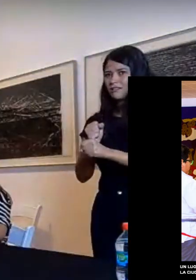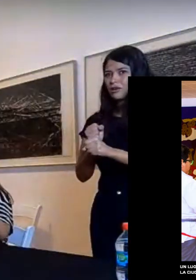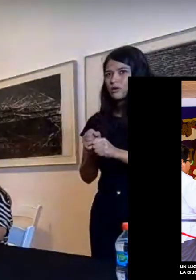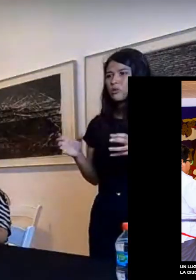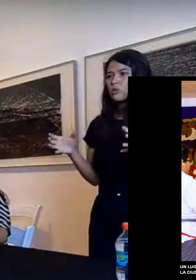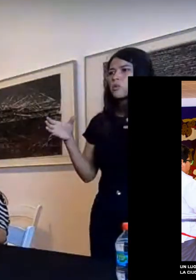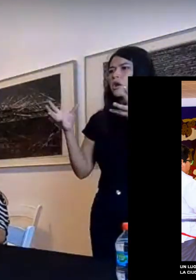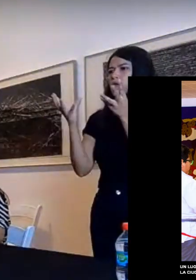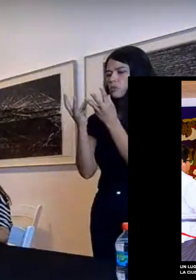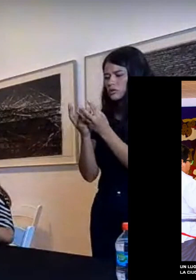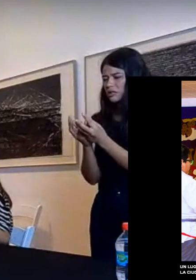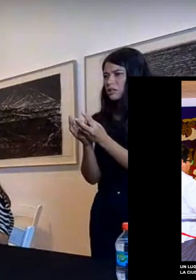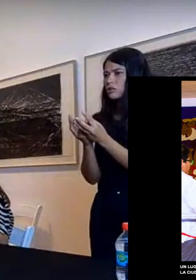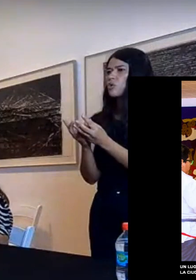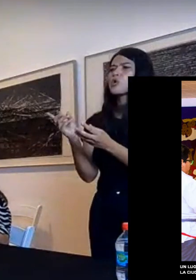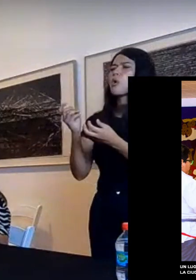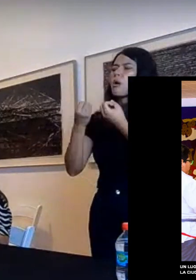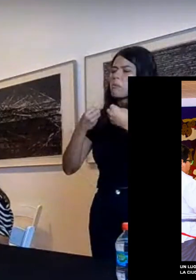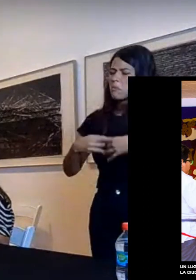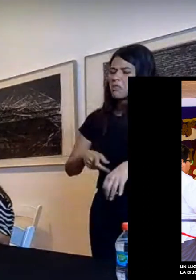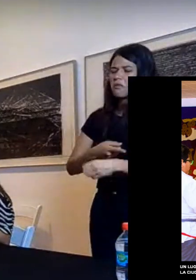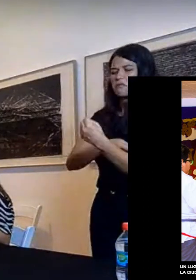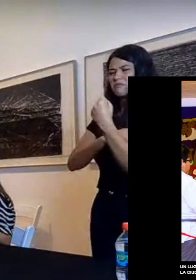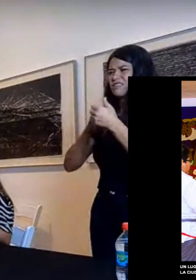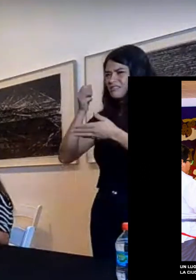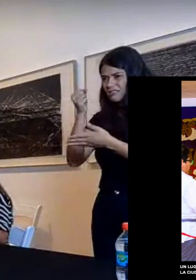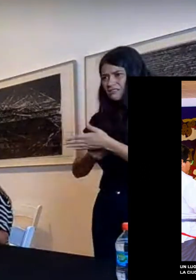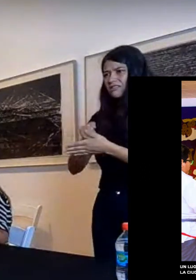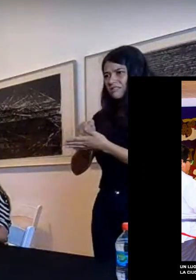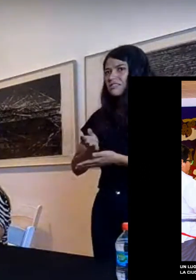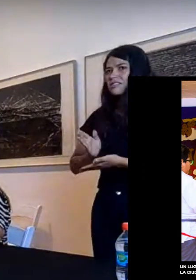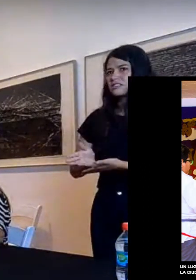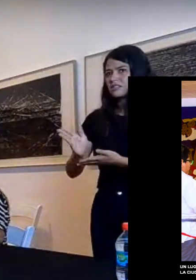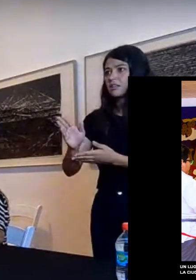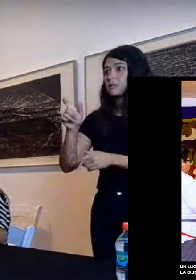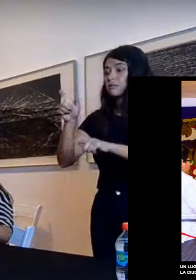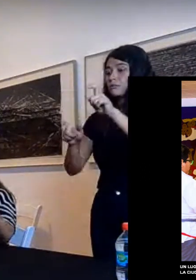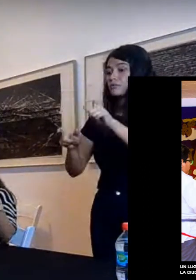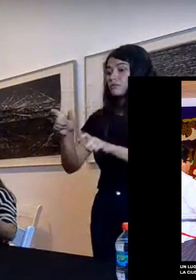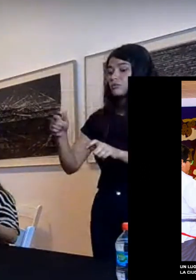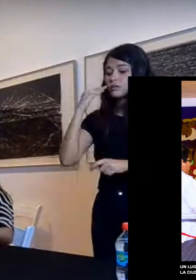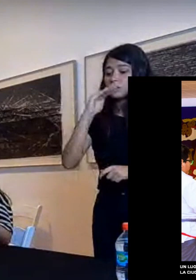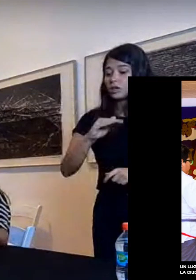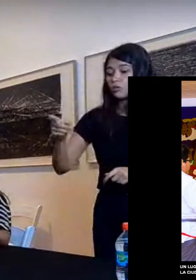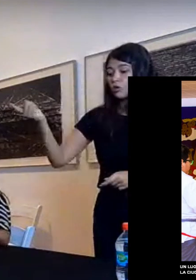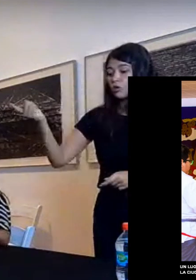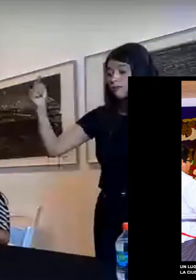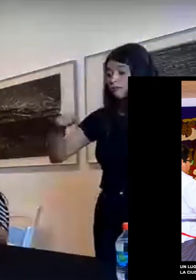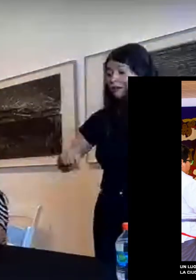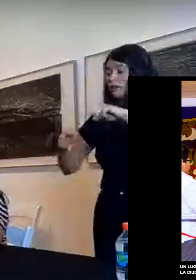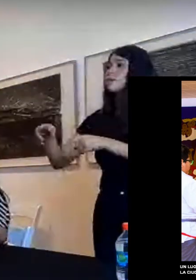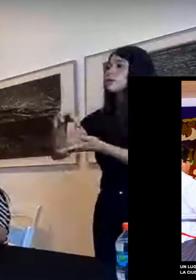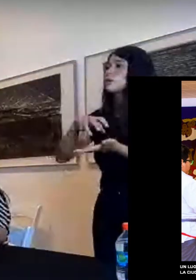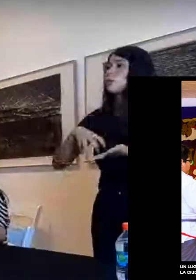pequeño, no perder la fuerza de seguir trabajando con niños y niñas que llegaban de distintas comunas, pero también